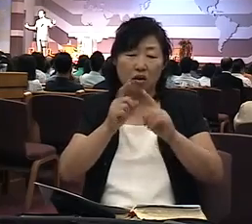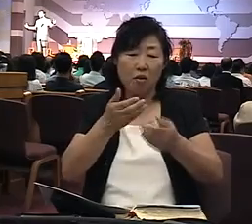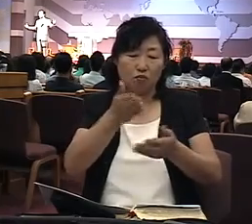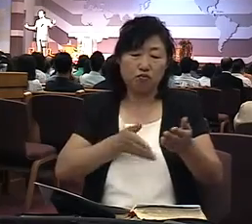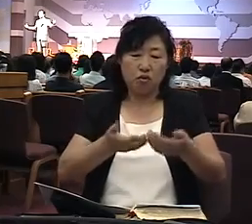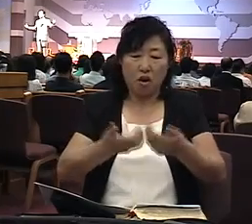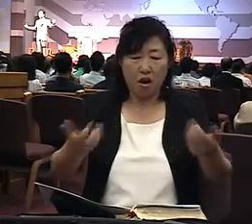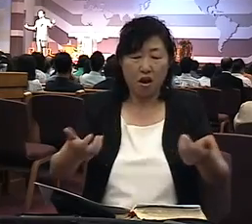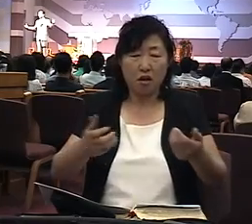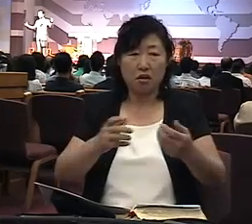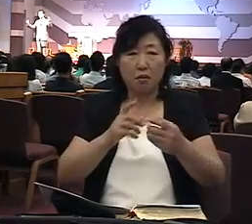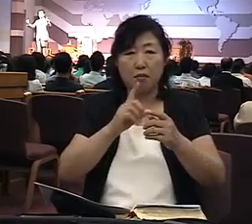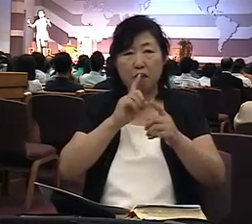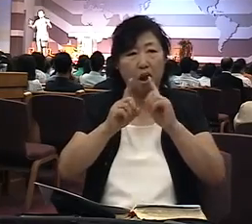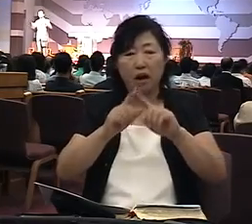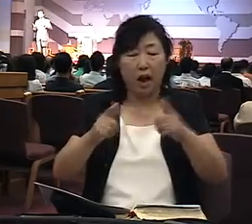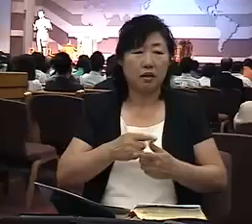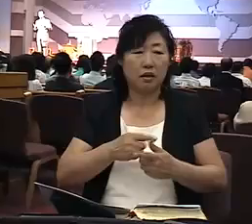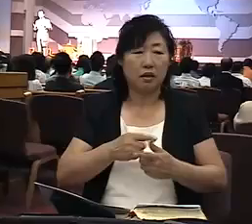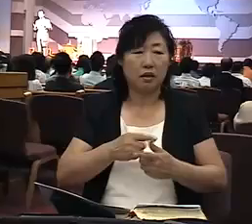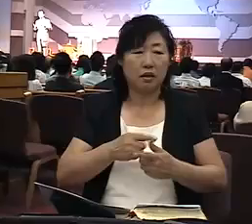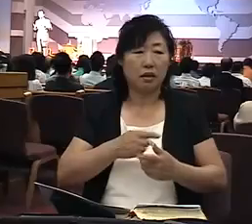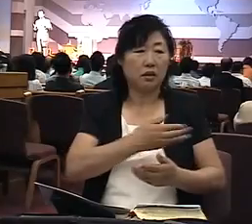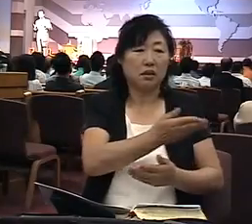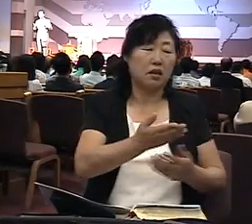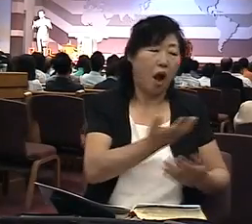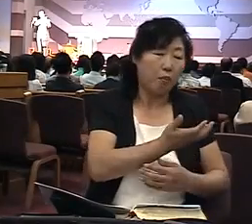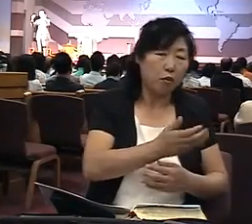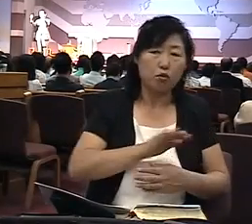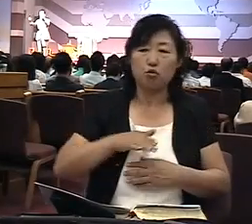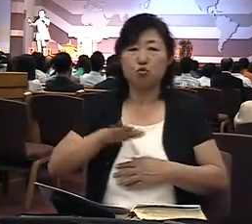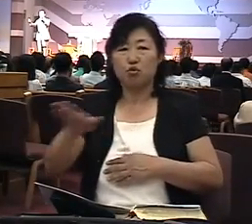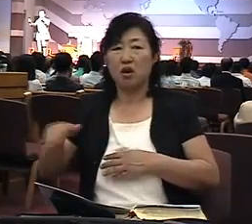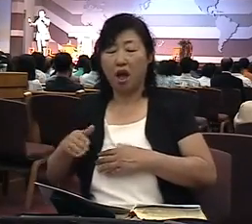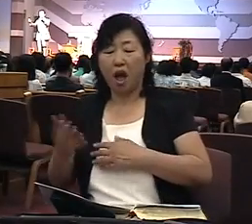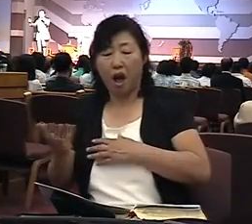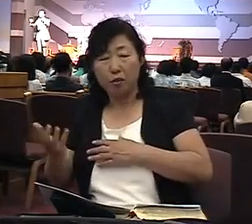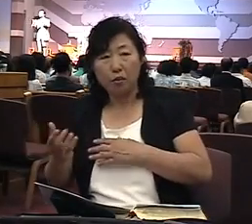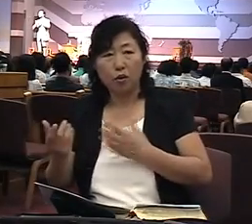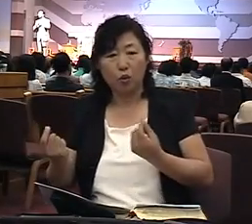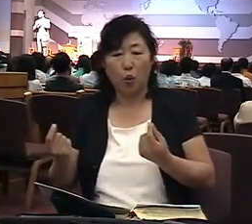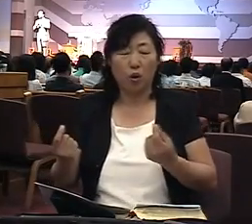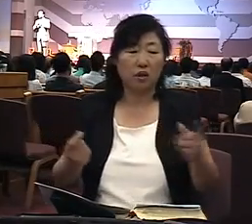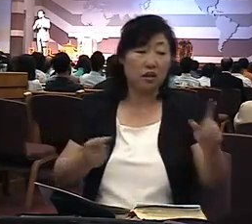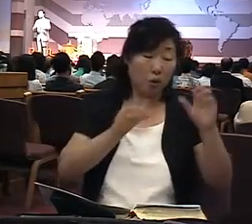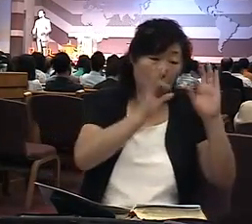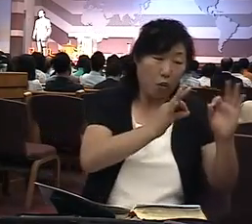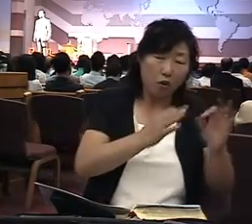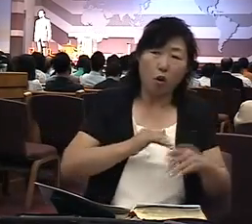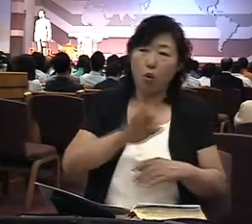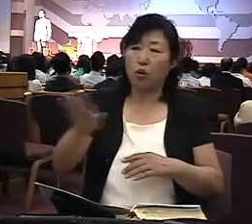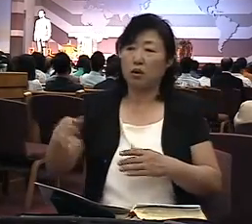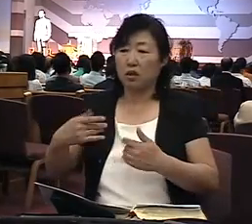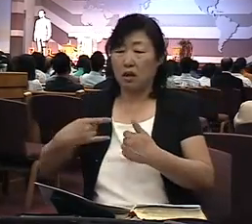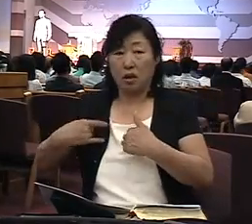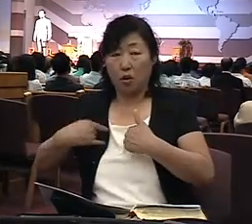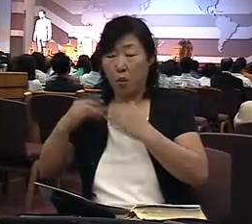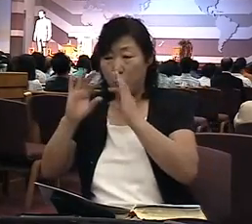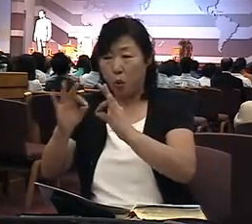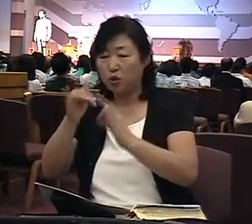있습니까? 그들의 아픔은 우리의 아픔이요, 그들에게 보인 안타까움은 우리들에게서 볼 수 있는